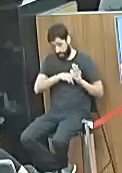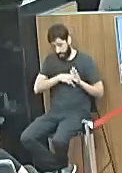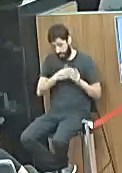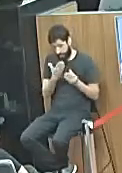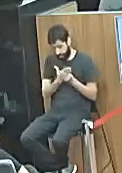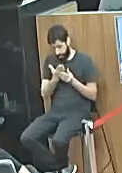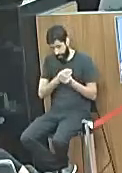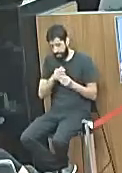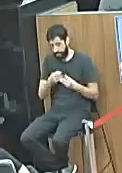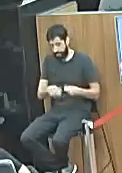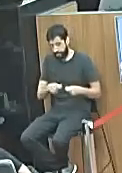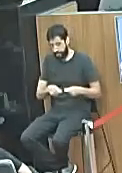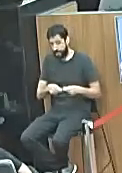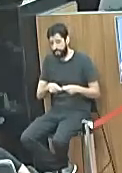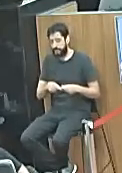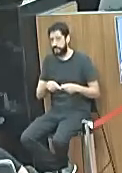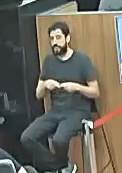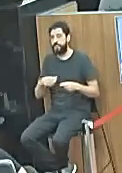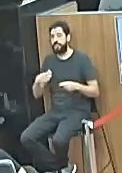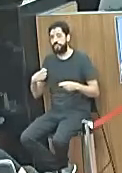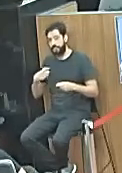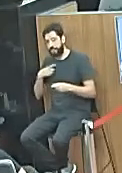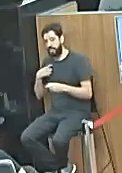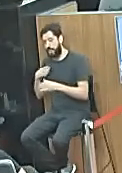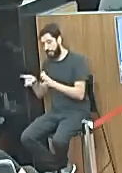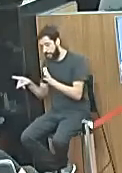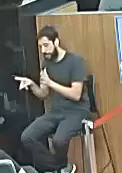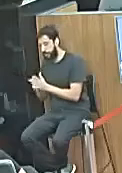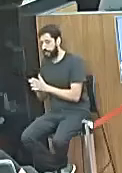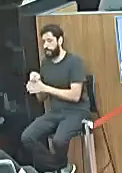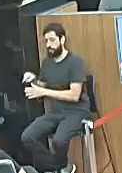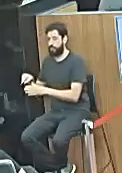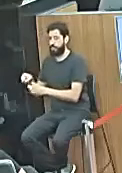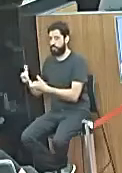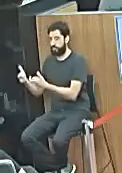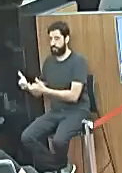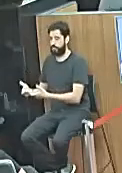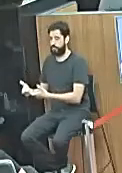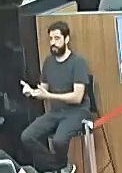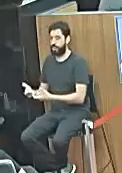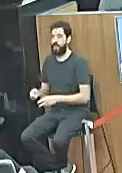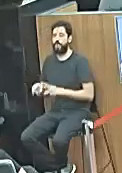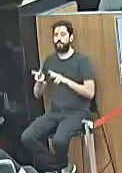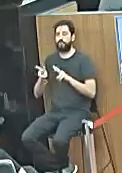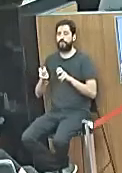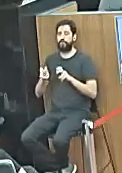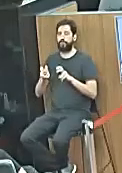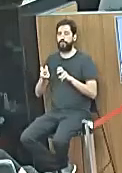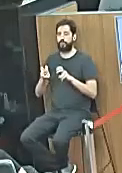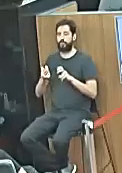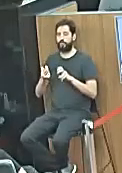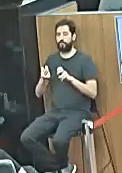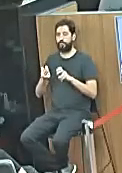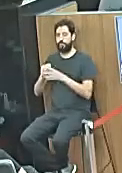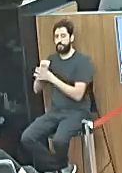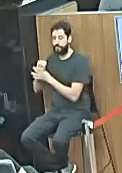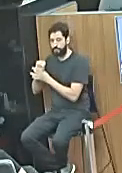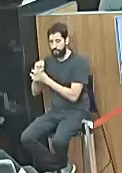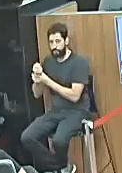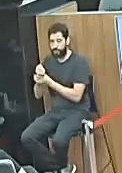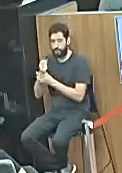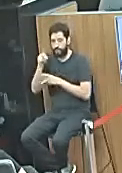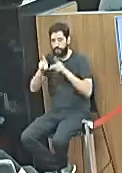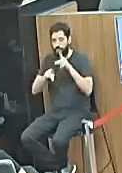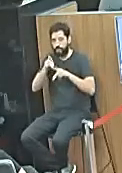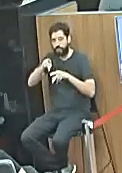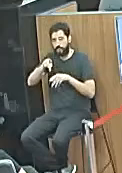deve estar alocado no seu respectivo fundo no que diz respeito ao atendimento a proteção à população em situação